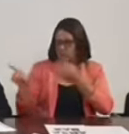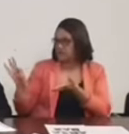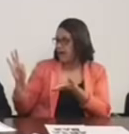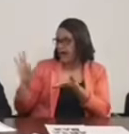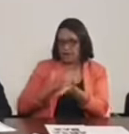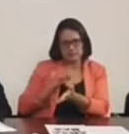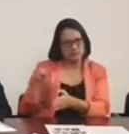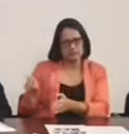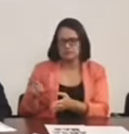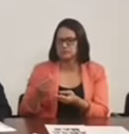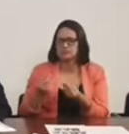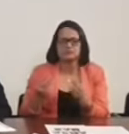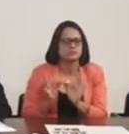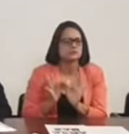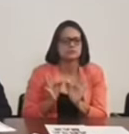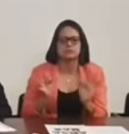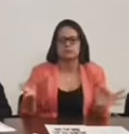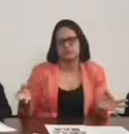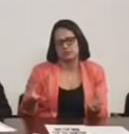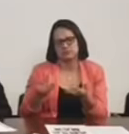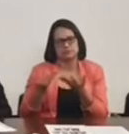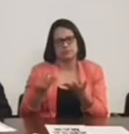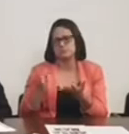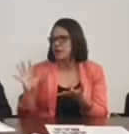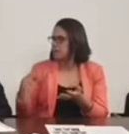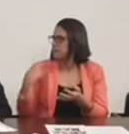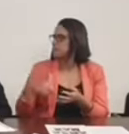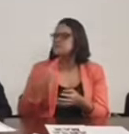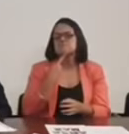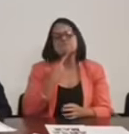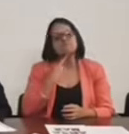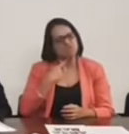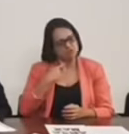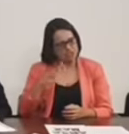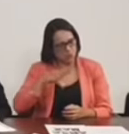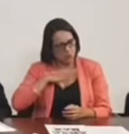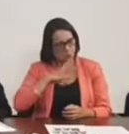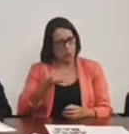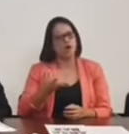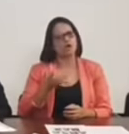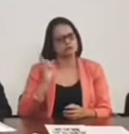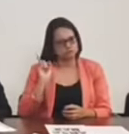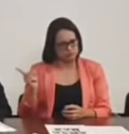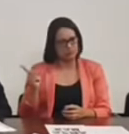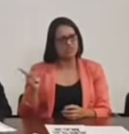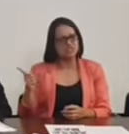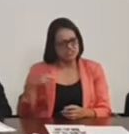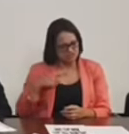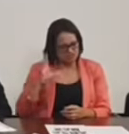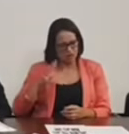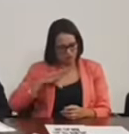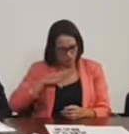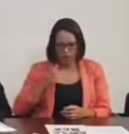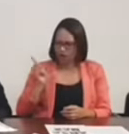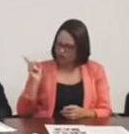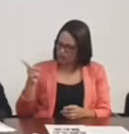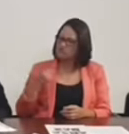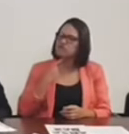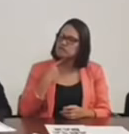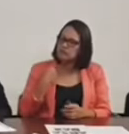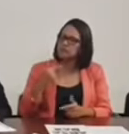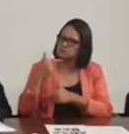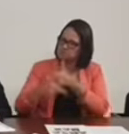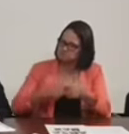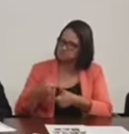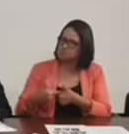muito simples, mas é preciso vontade política e coragem. E o senhor está tendo coragem e vontade